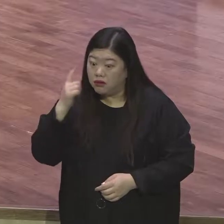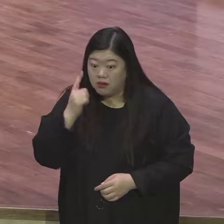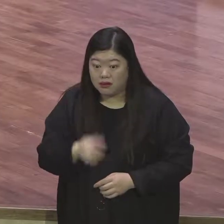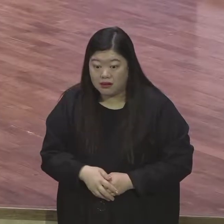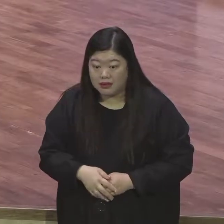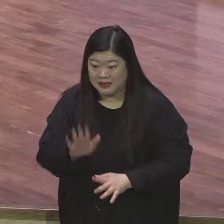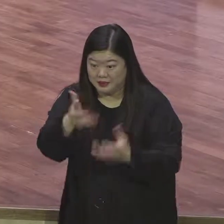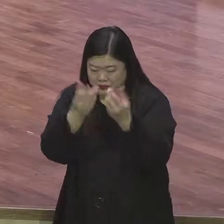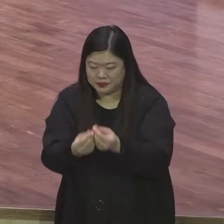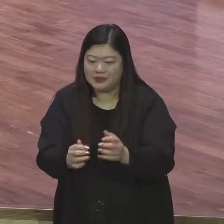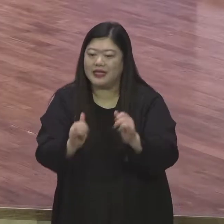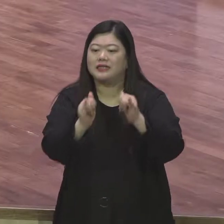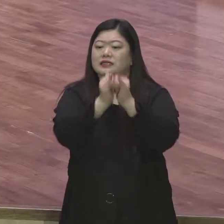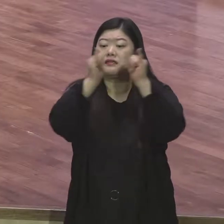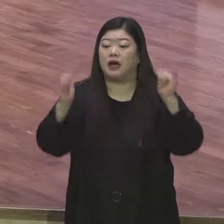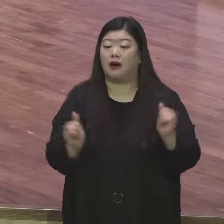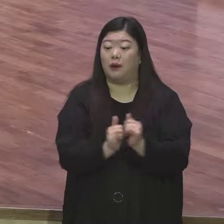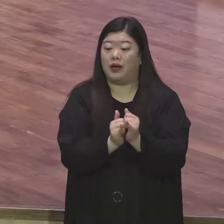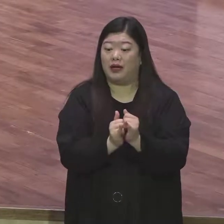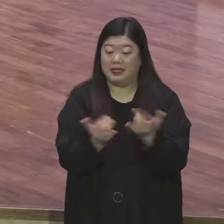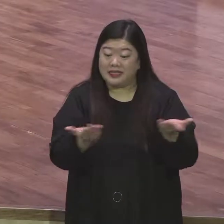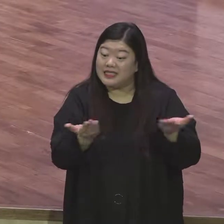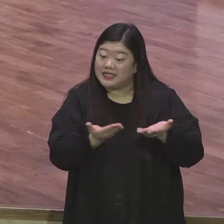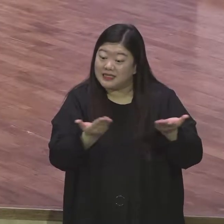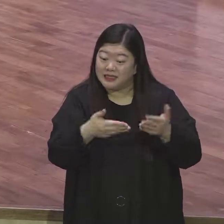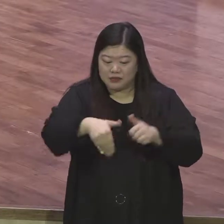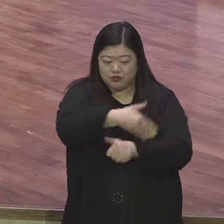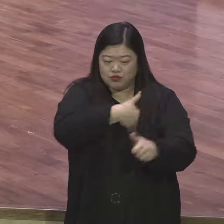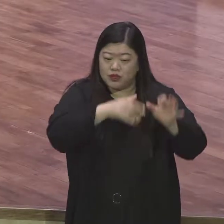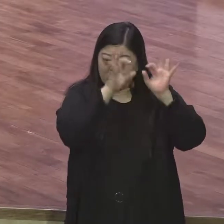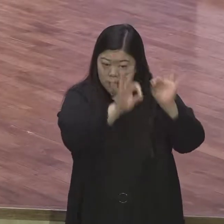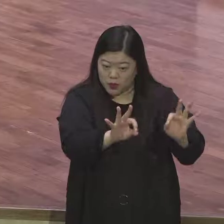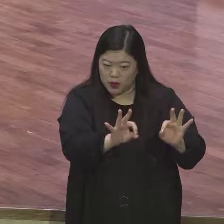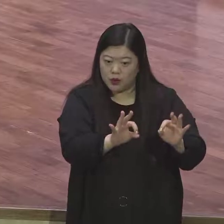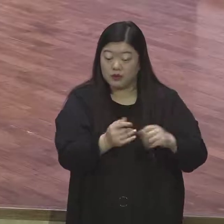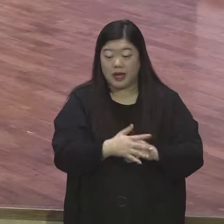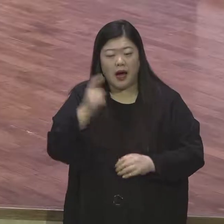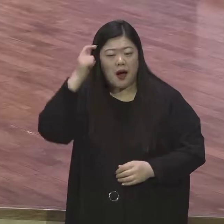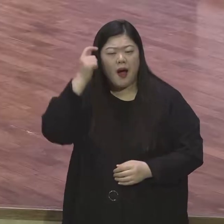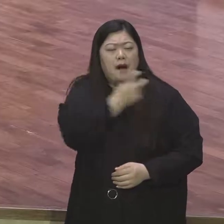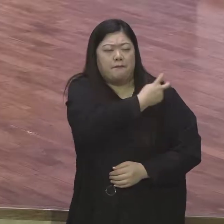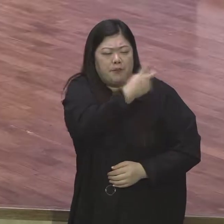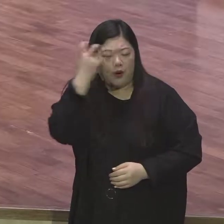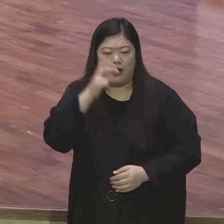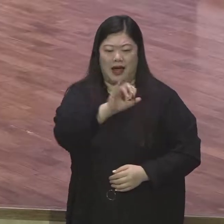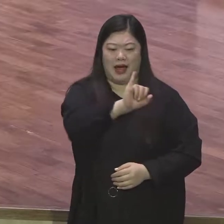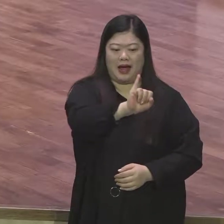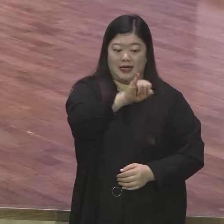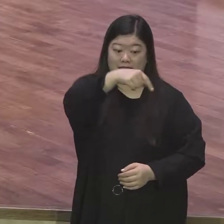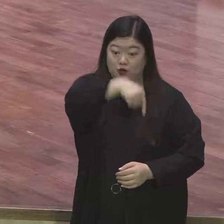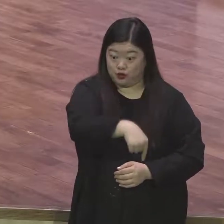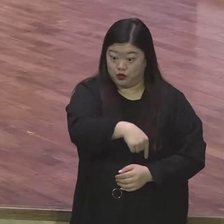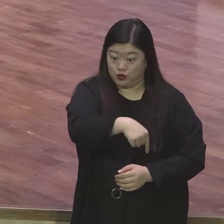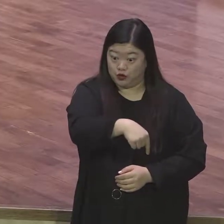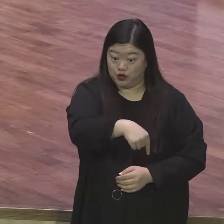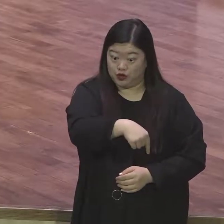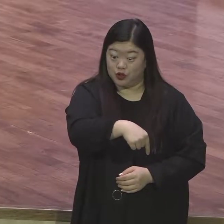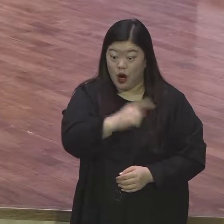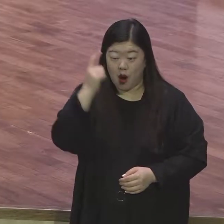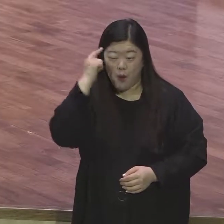사회도 그래요. 사회도. 사회생활도 그래요. 이 IQ도 중요하지만 EQ도 중요해요. 관계,